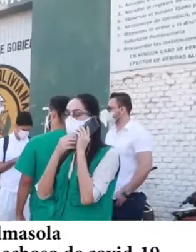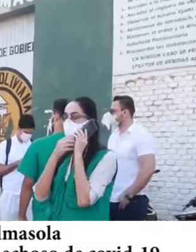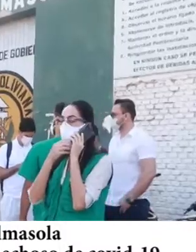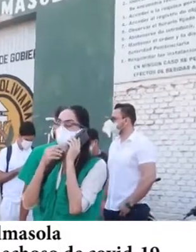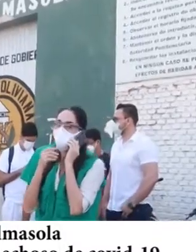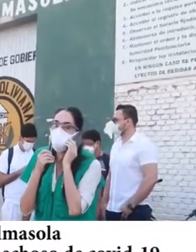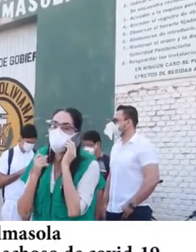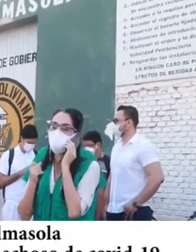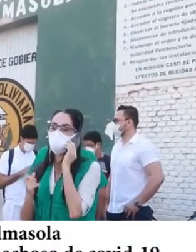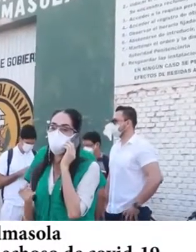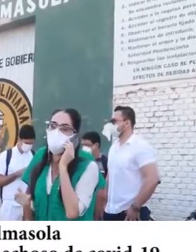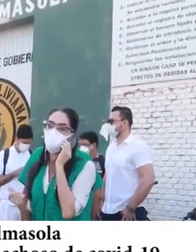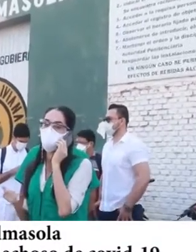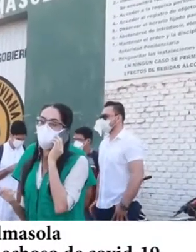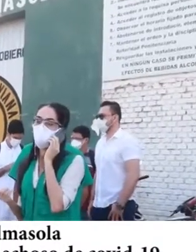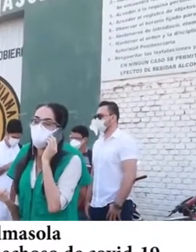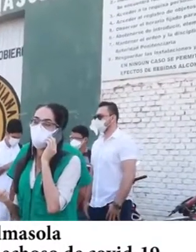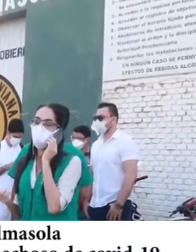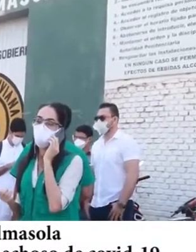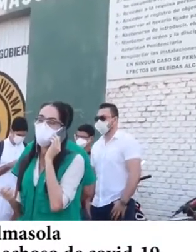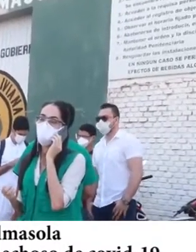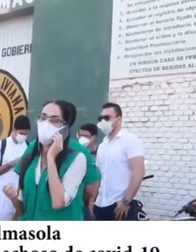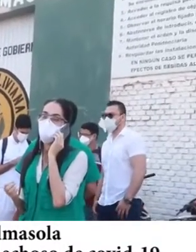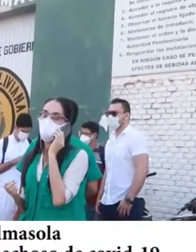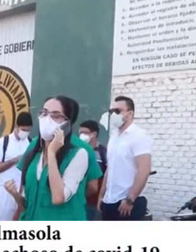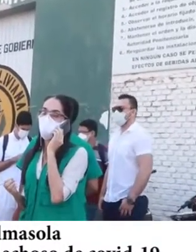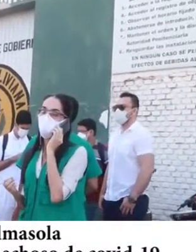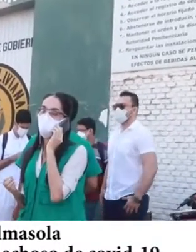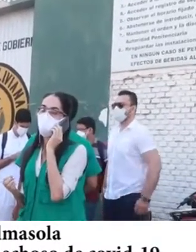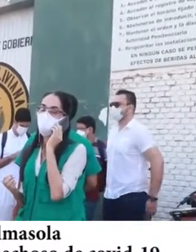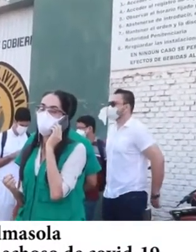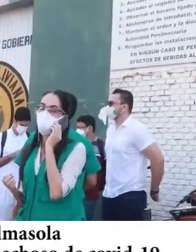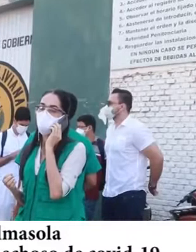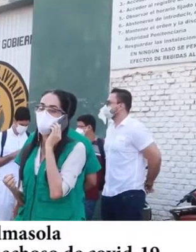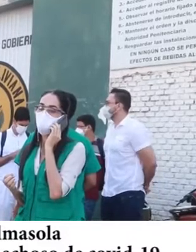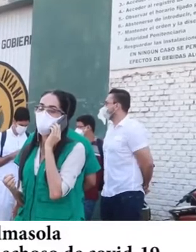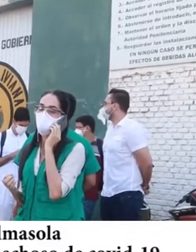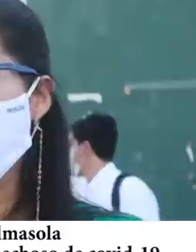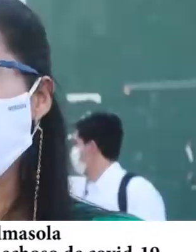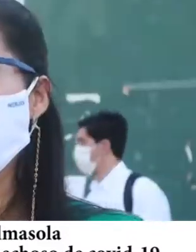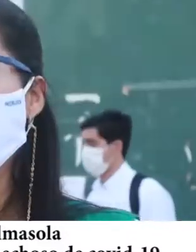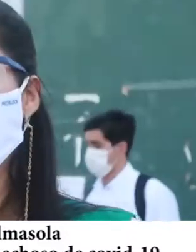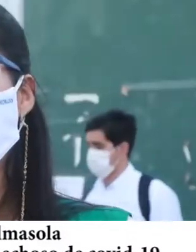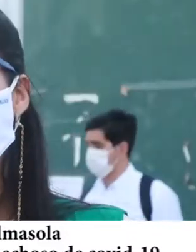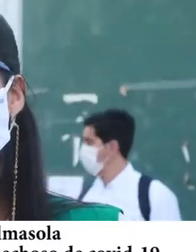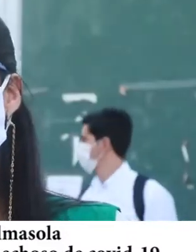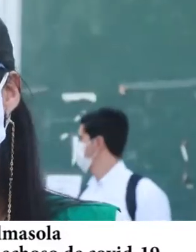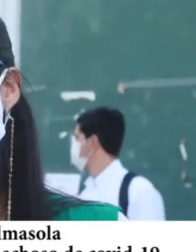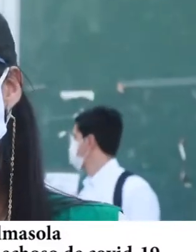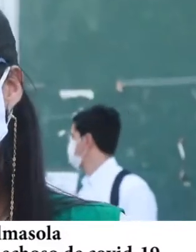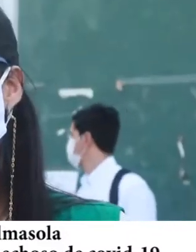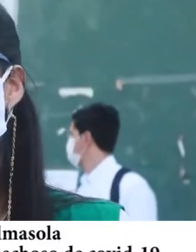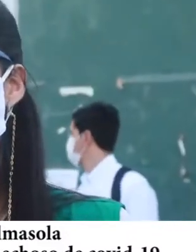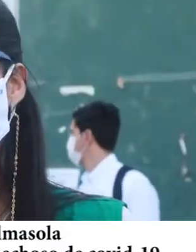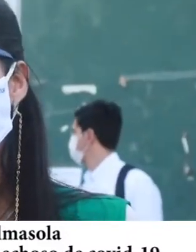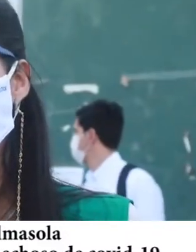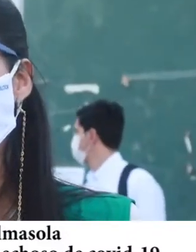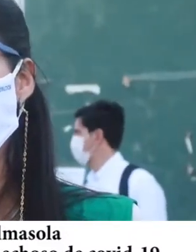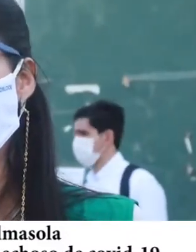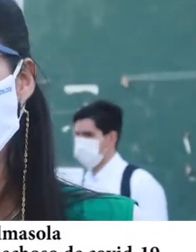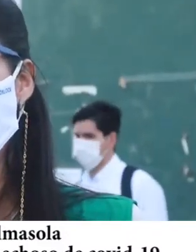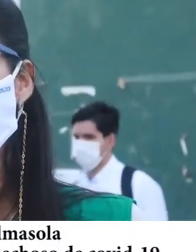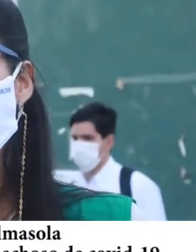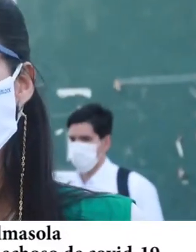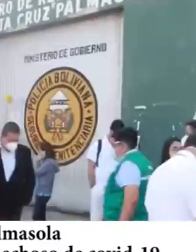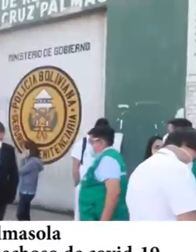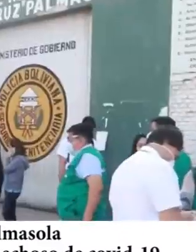complicación posterior. Es por eso que nuestras brigadas, Una Esperanza por la Vida, de las redes de salud, también proporcionadas por el CEDES,